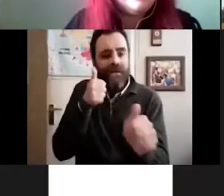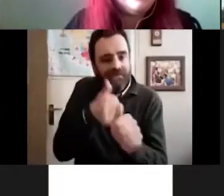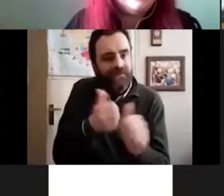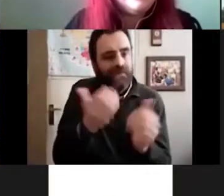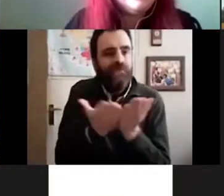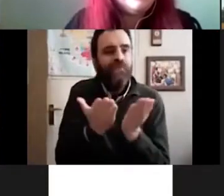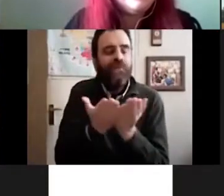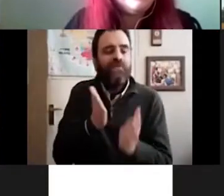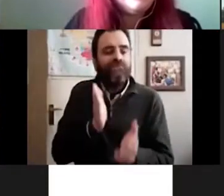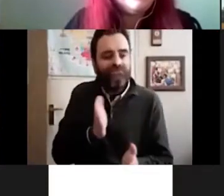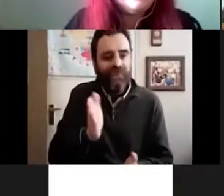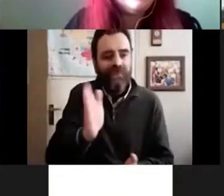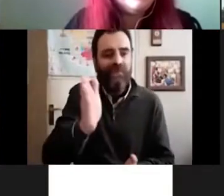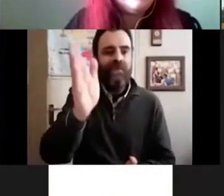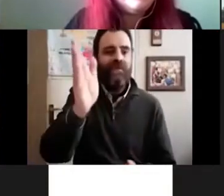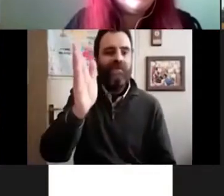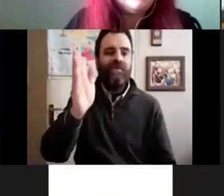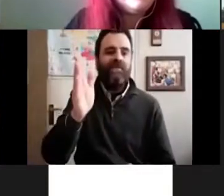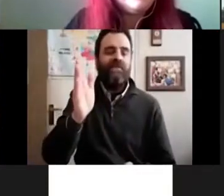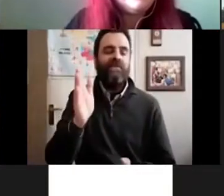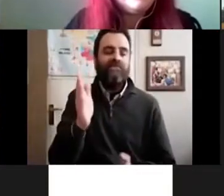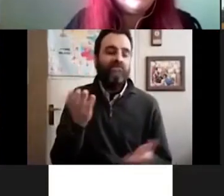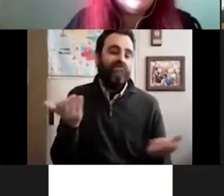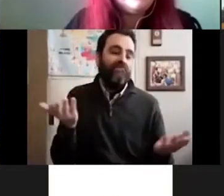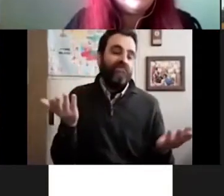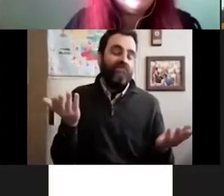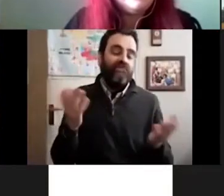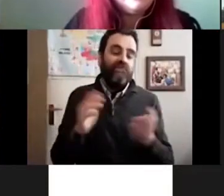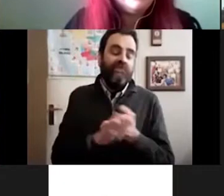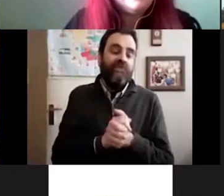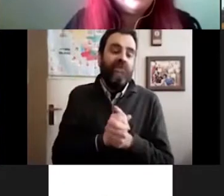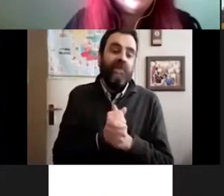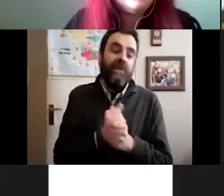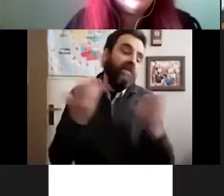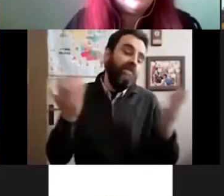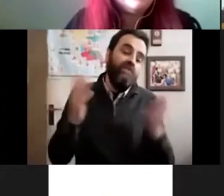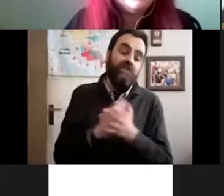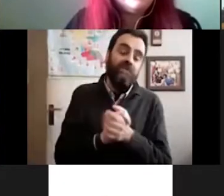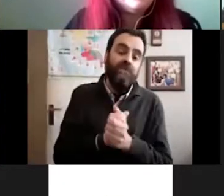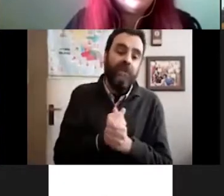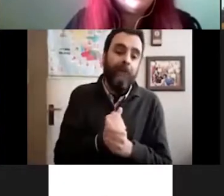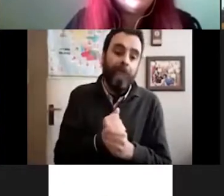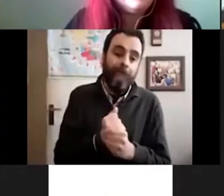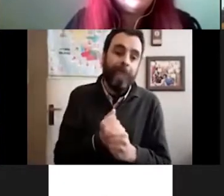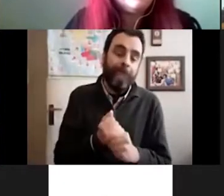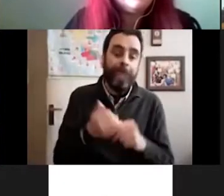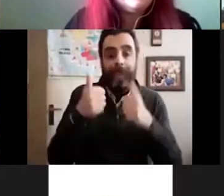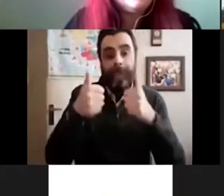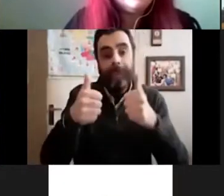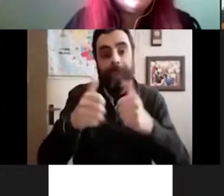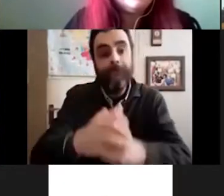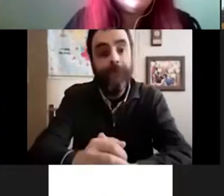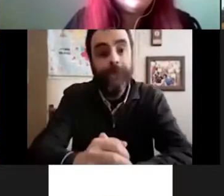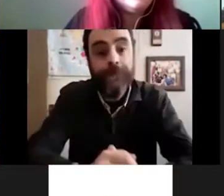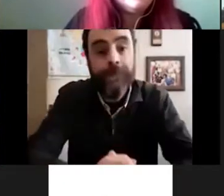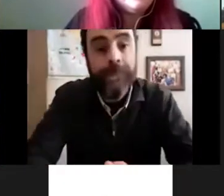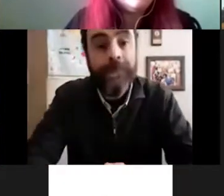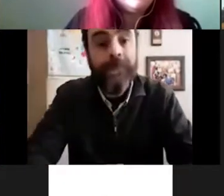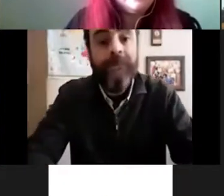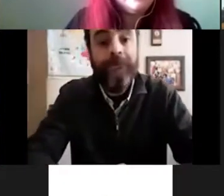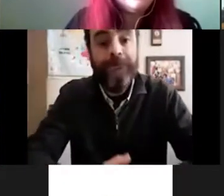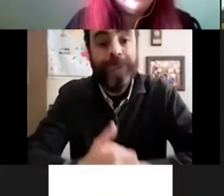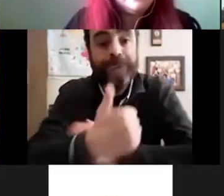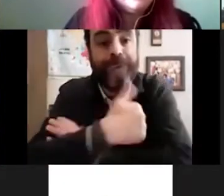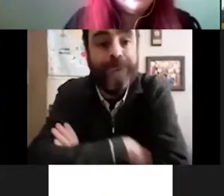que es la única forma. Tenemos que esforzarnos, acercarnos a los estudiantes para poder seguir. Eso, en resumidas